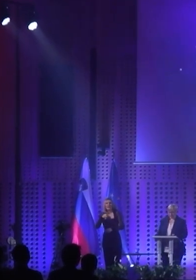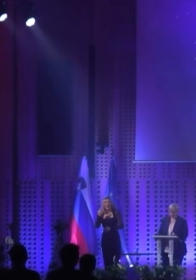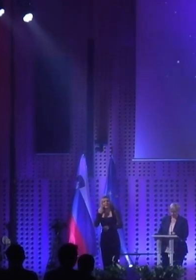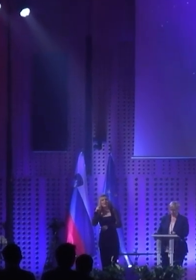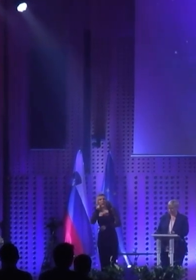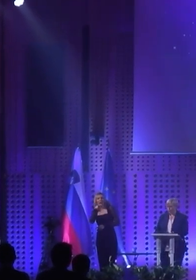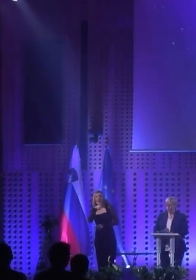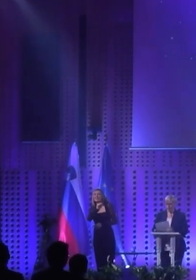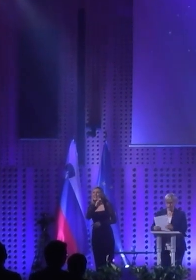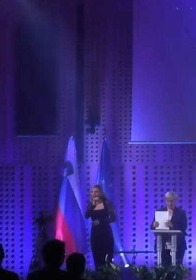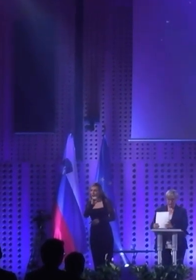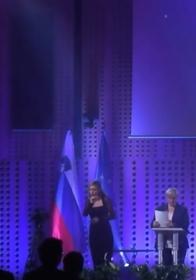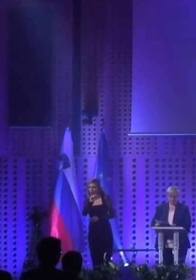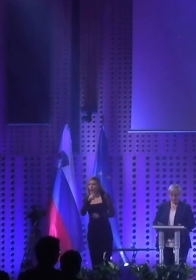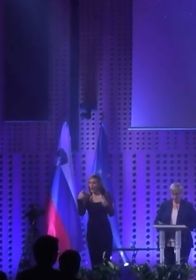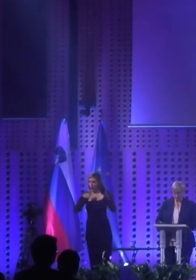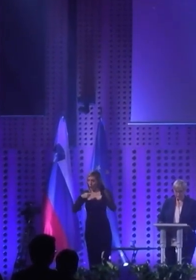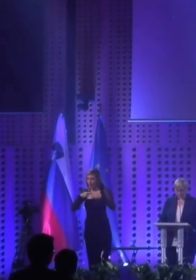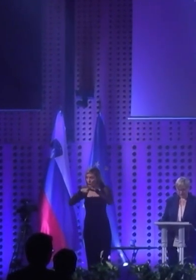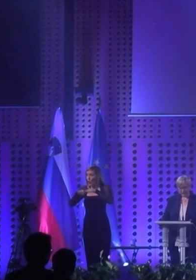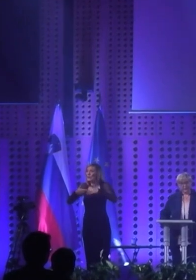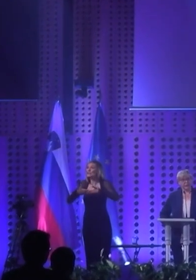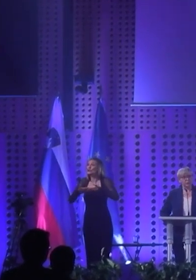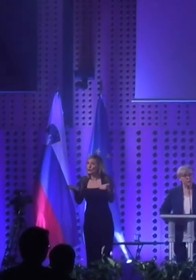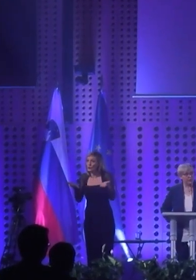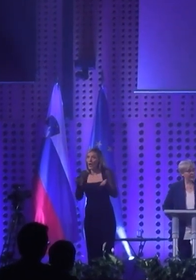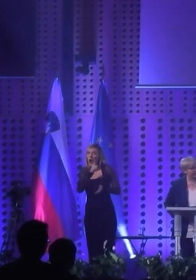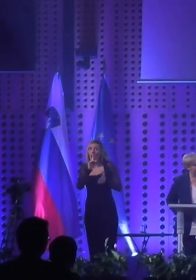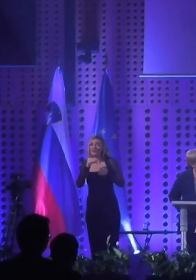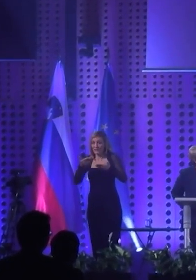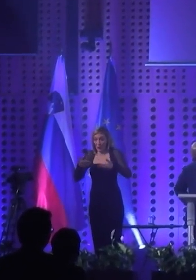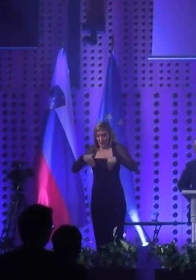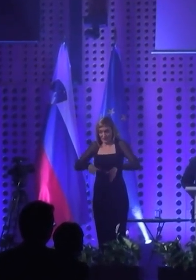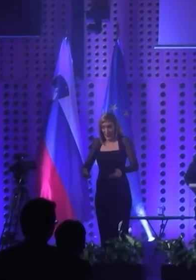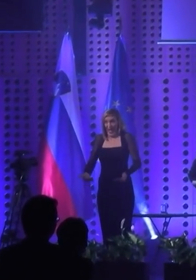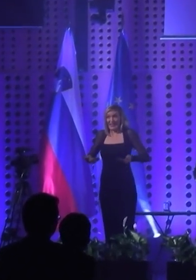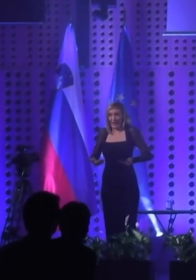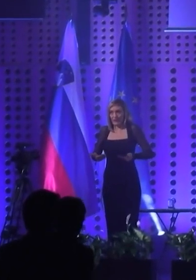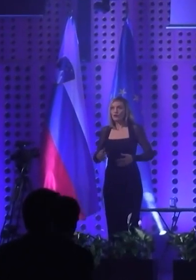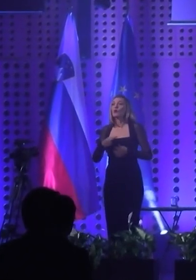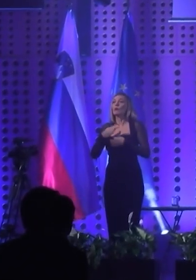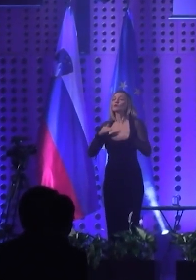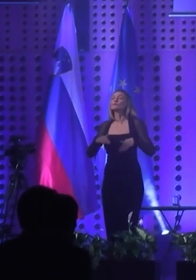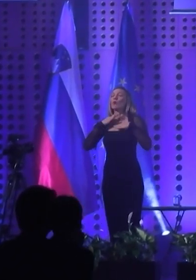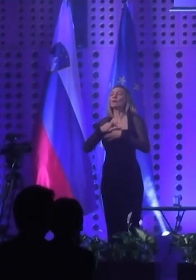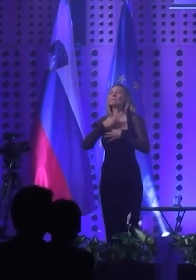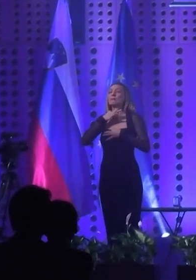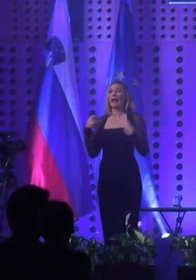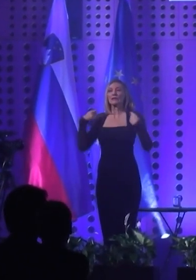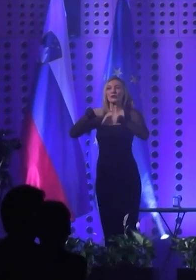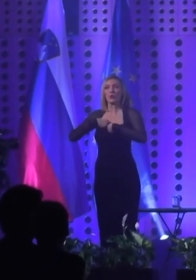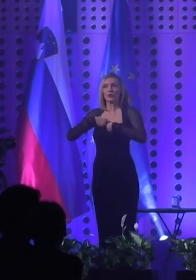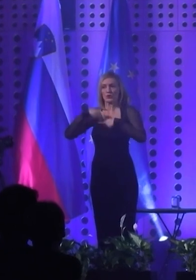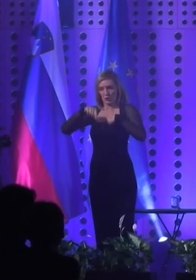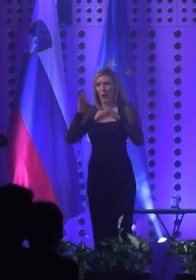vedno opazovala, kako je prišel oblečen v studio, ker je imel spodaj kratke hlače, zgore pa kravato in suknič.